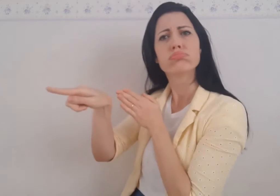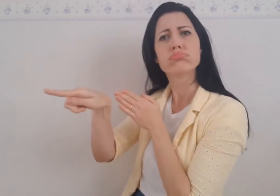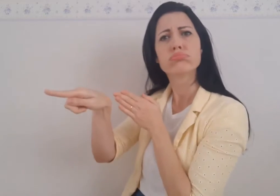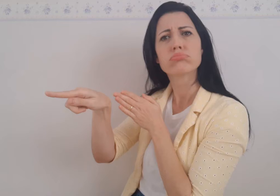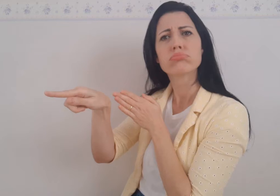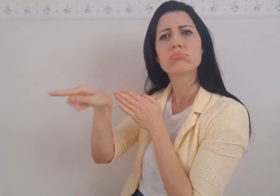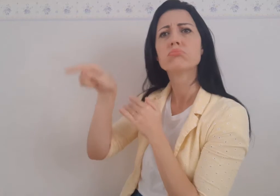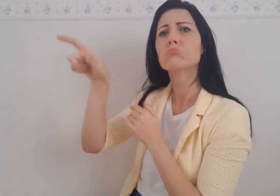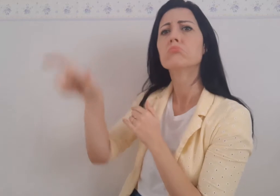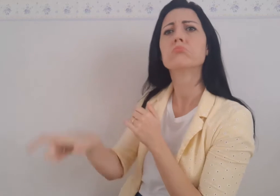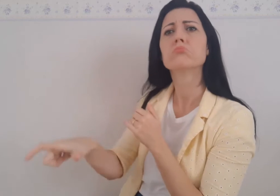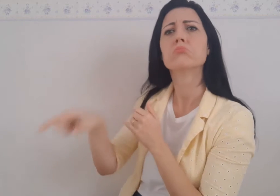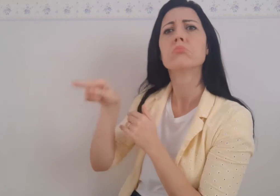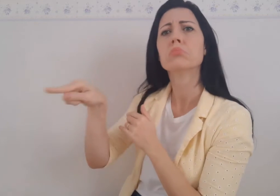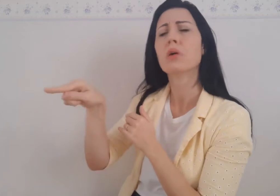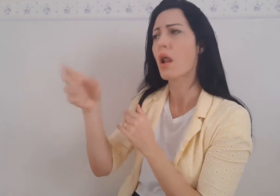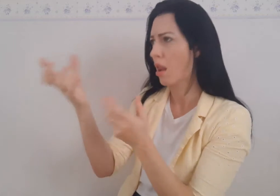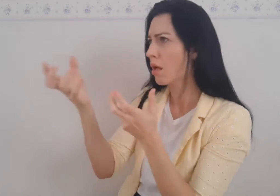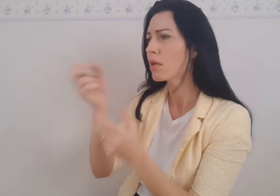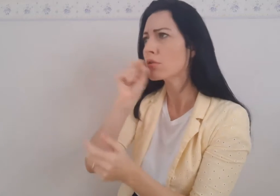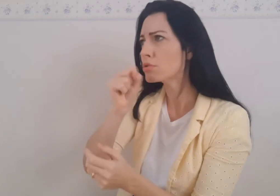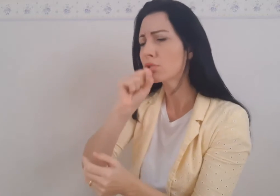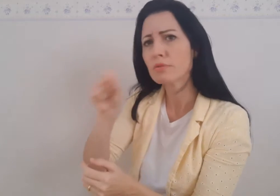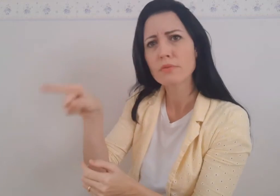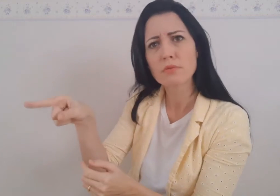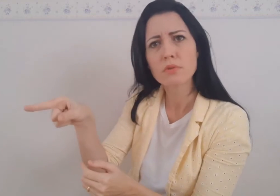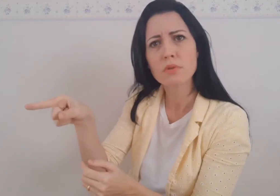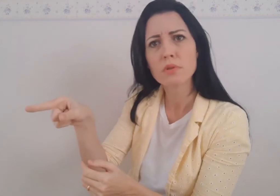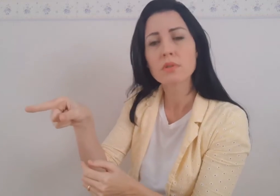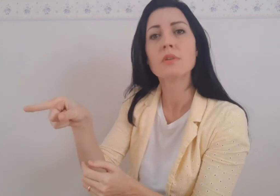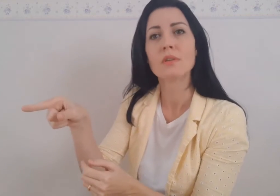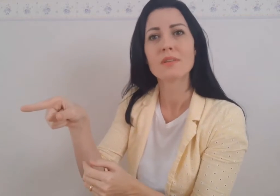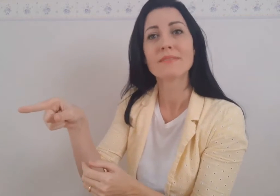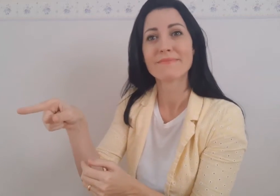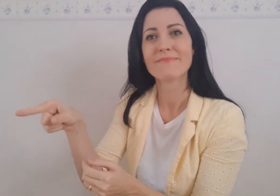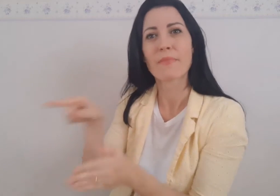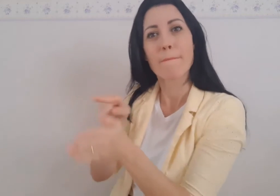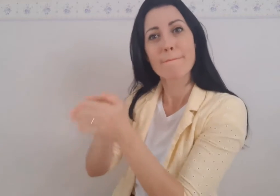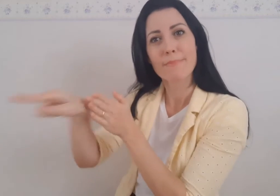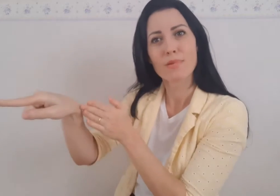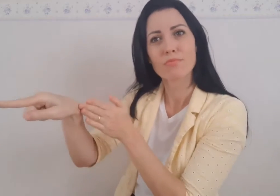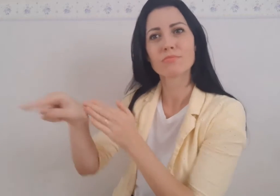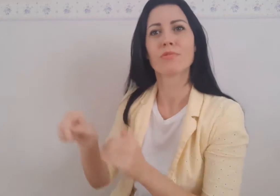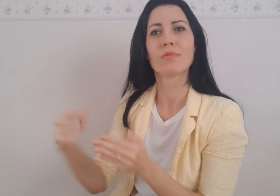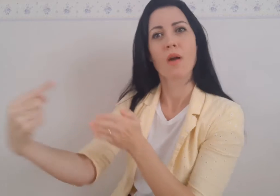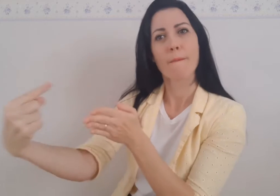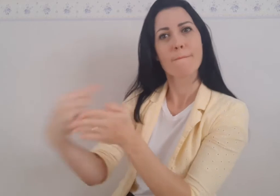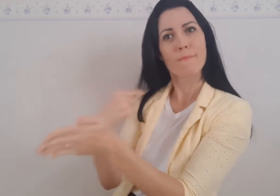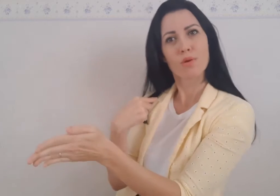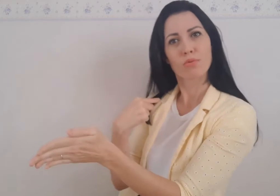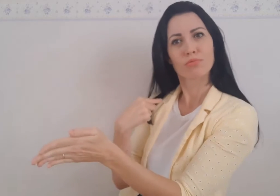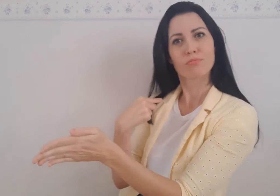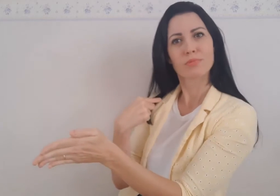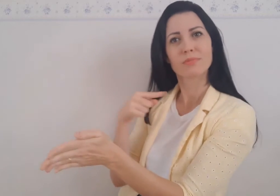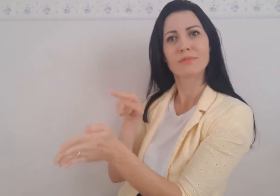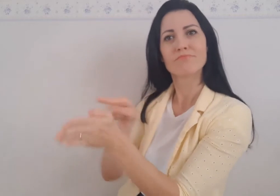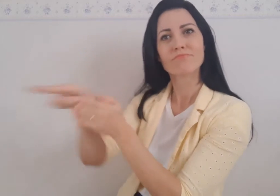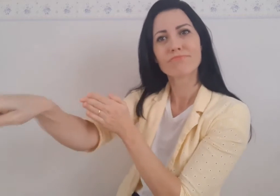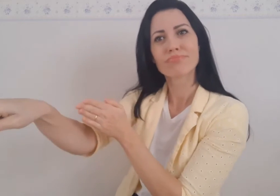Eu pergunto para ele. Ele quer sorvete? Eu pergunto para ele para mim, eu